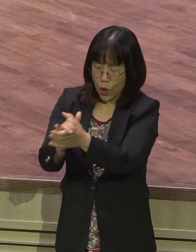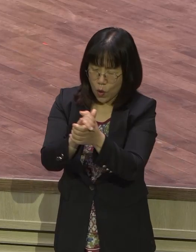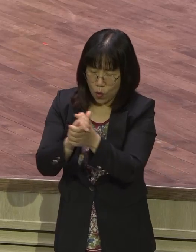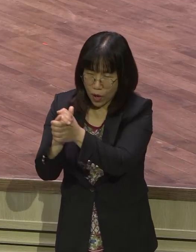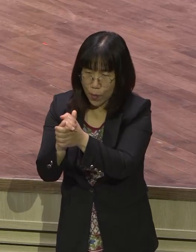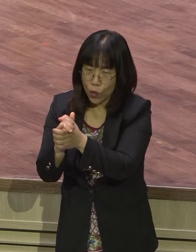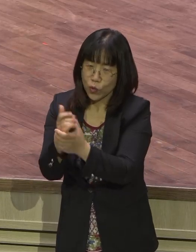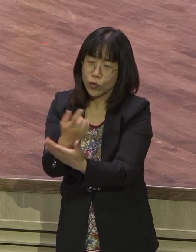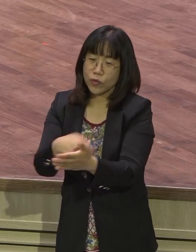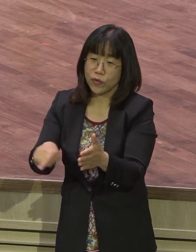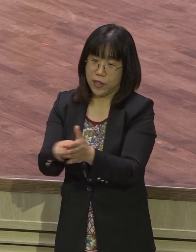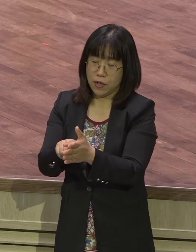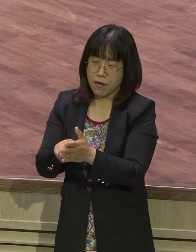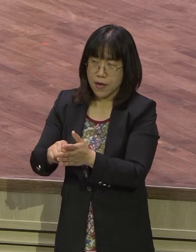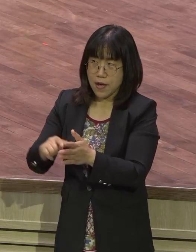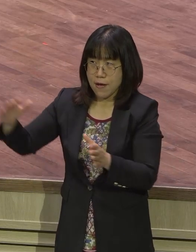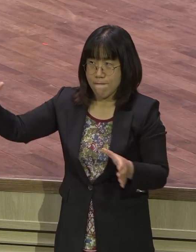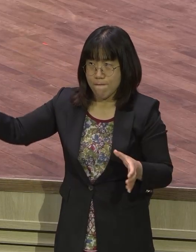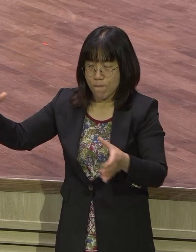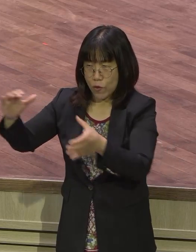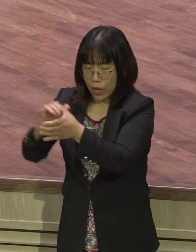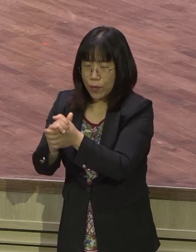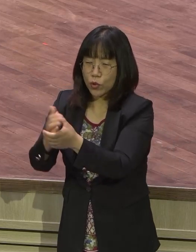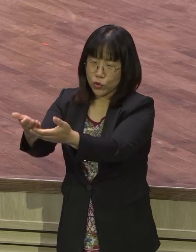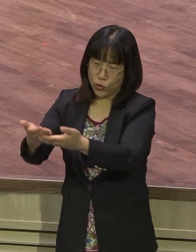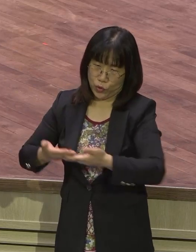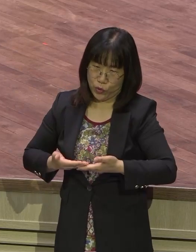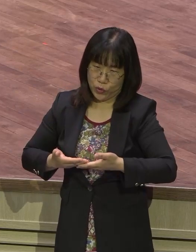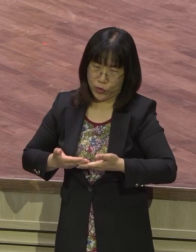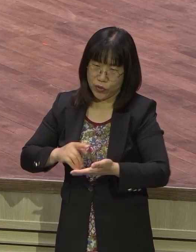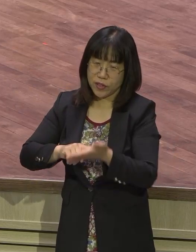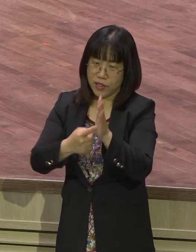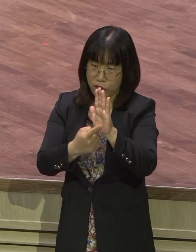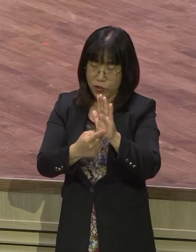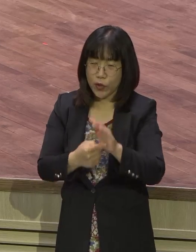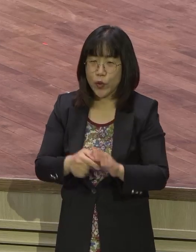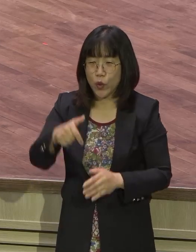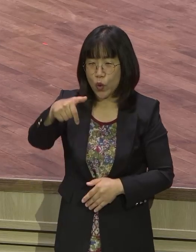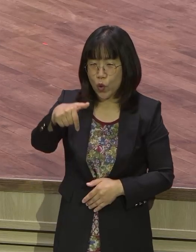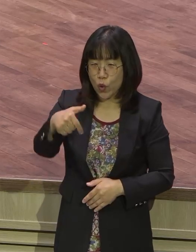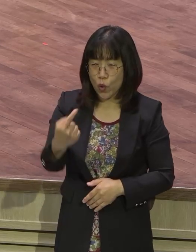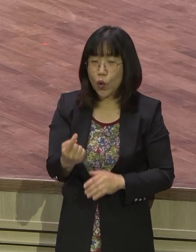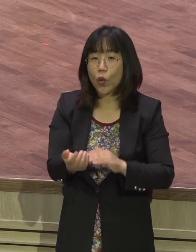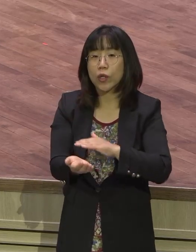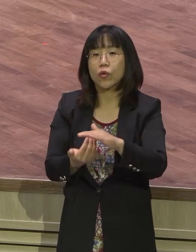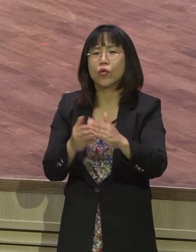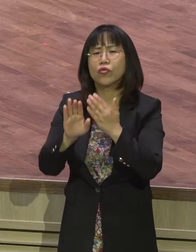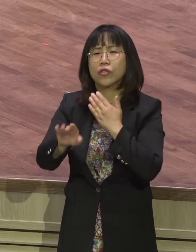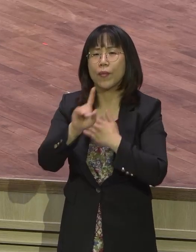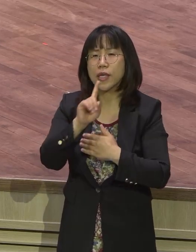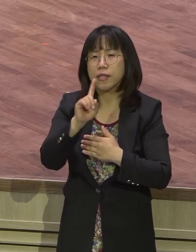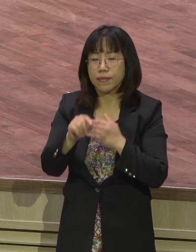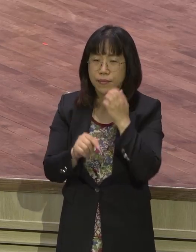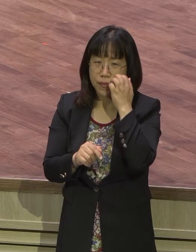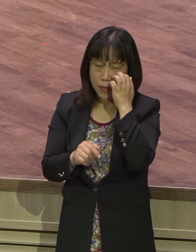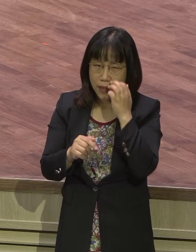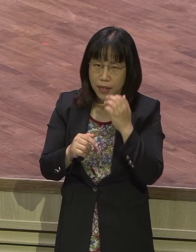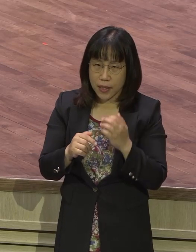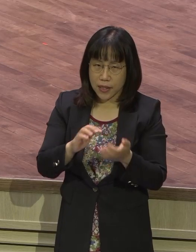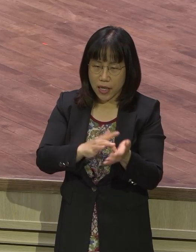인간이 화해하게 시키는 이 예표입니다 곤도우스 5장 18절에 오는 예수의 시도를 통해서 하나님과